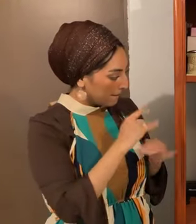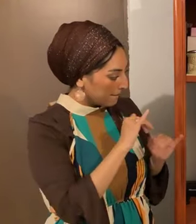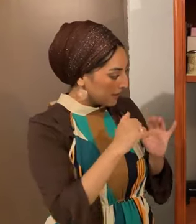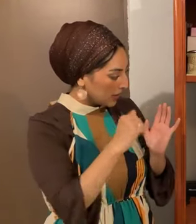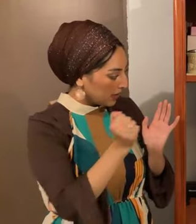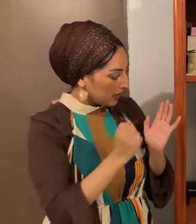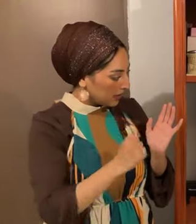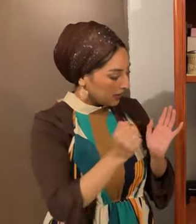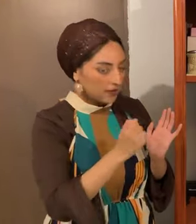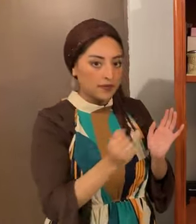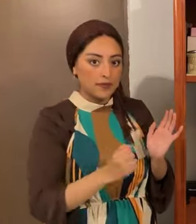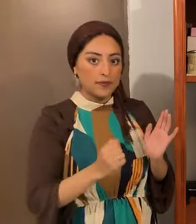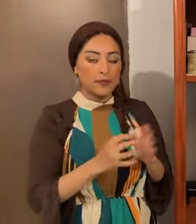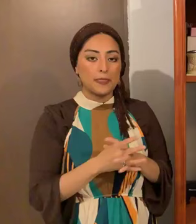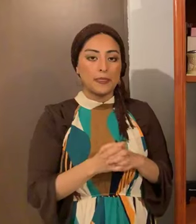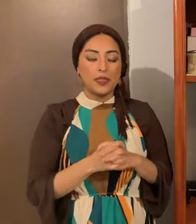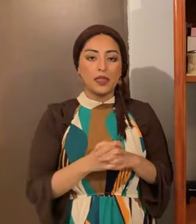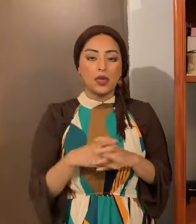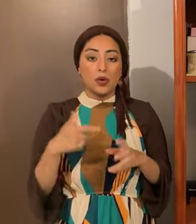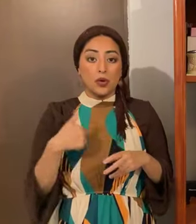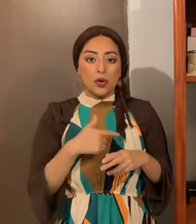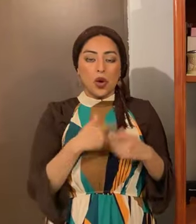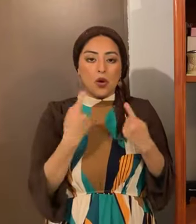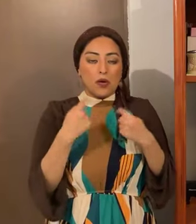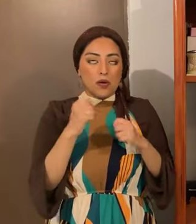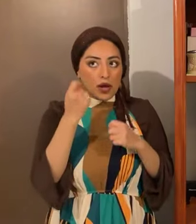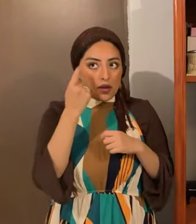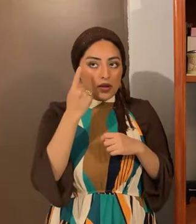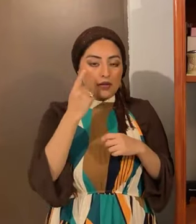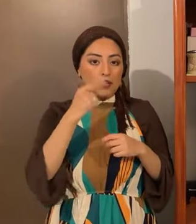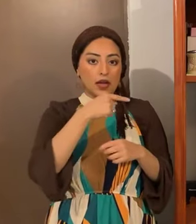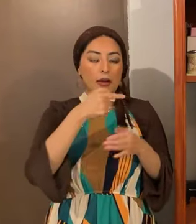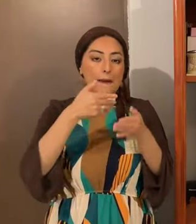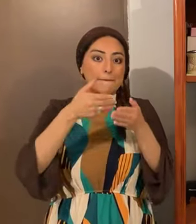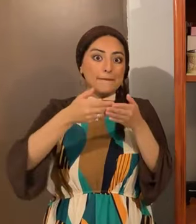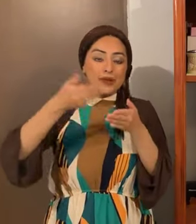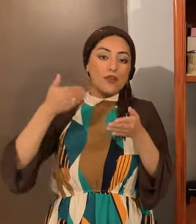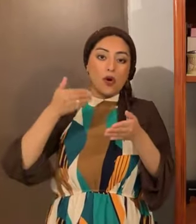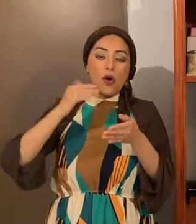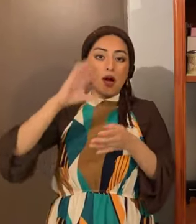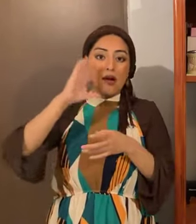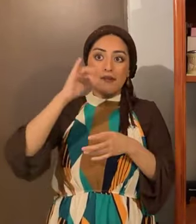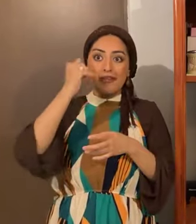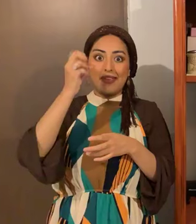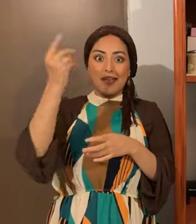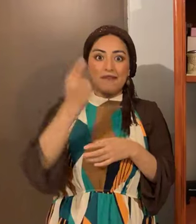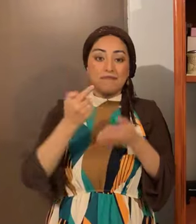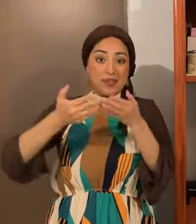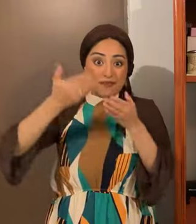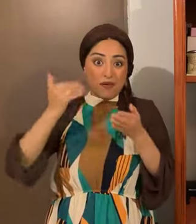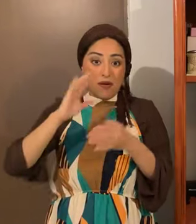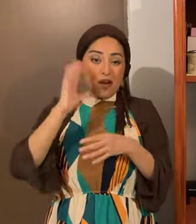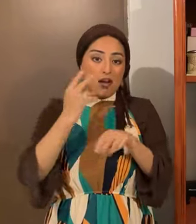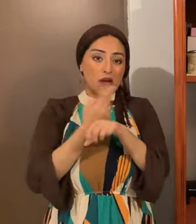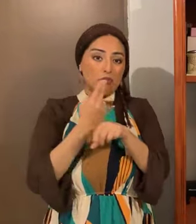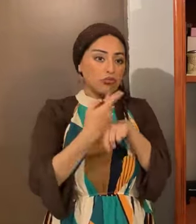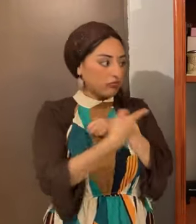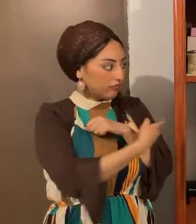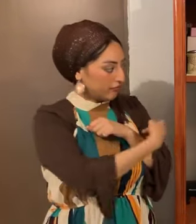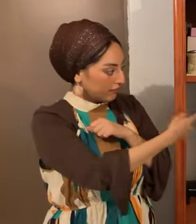idea es que podamos entender y escuchar que son antes de nuestro Adón Yahshua Mashiach. También,